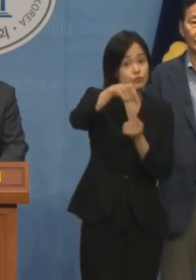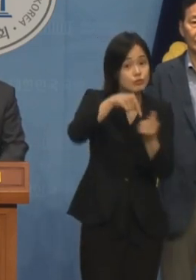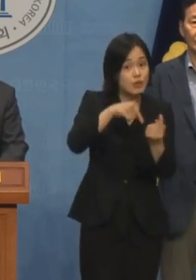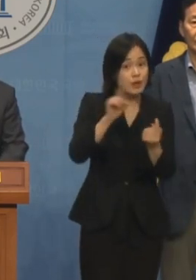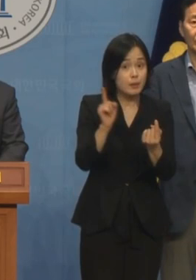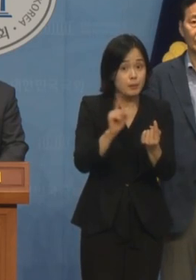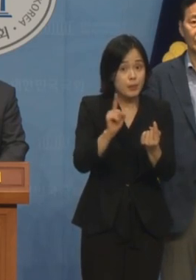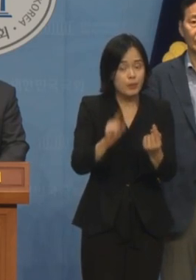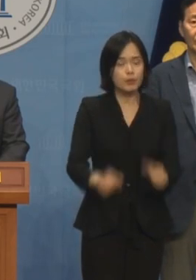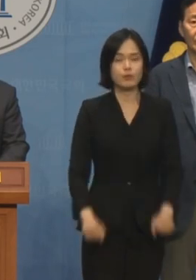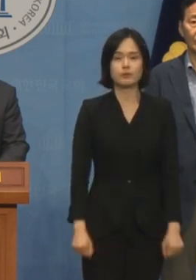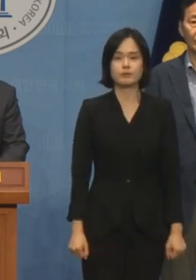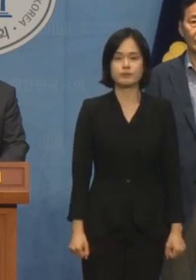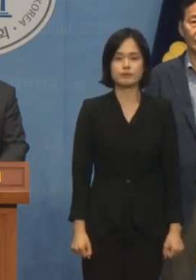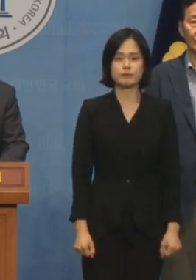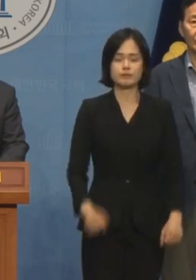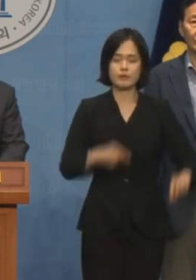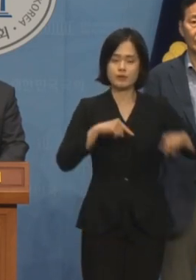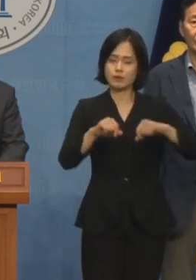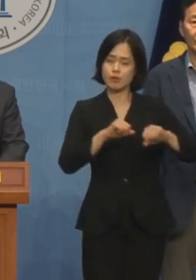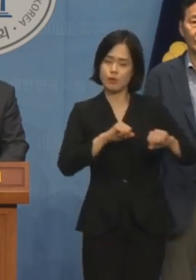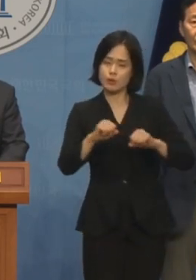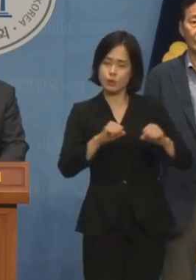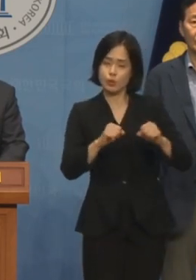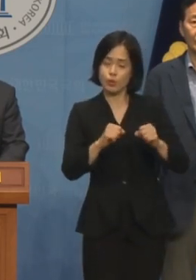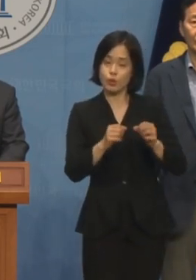수행하는 과정에서 진상규명을 위해